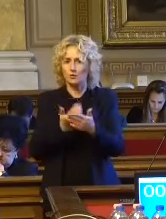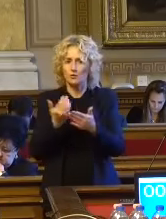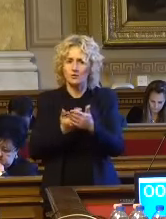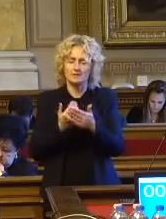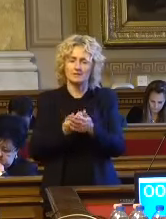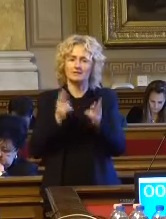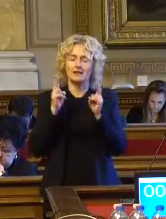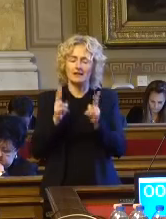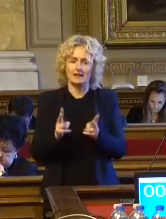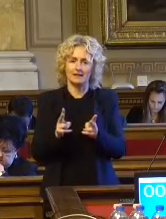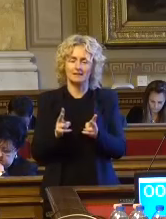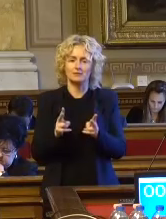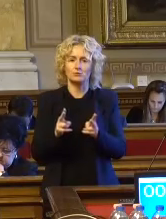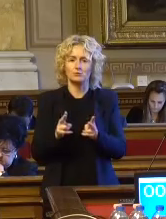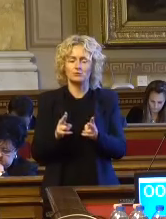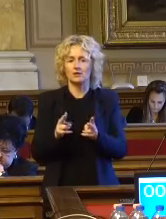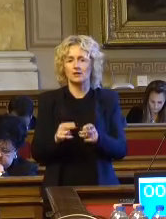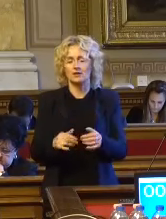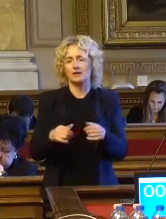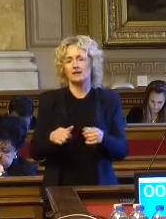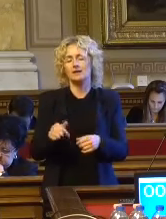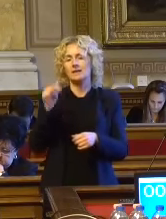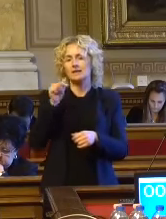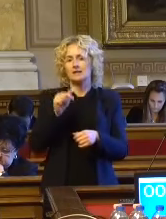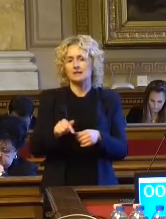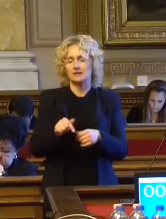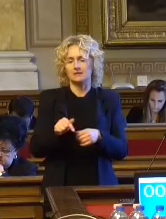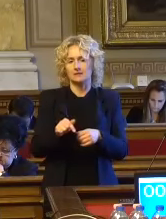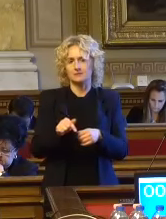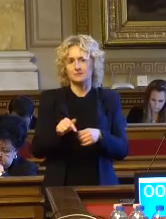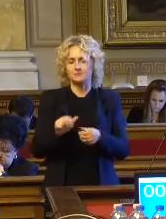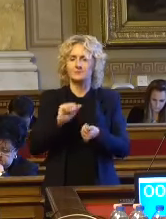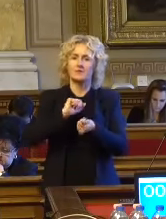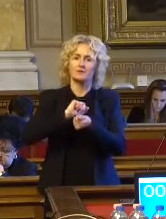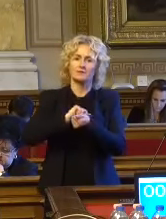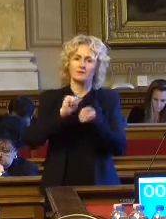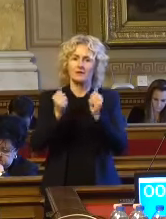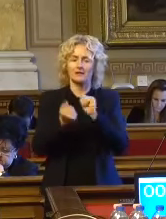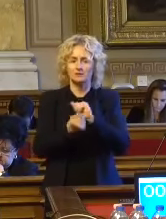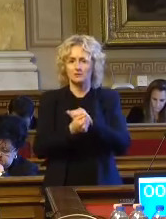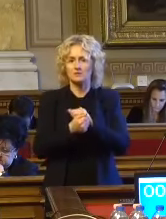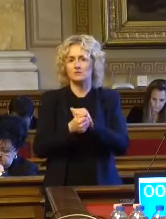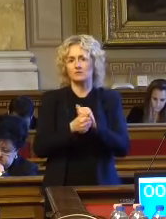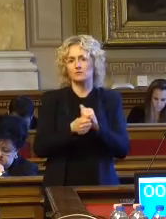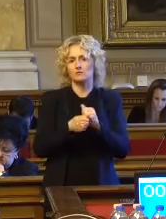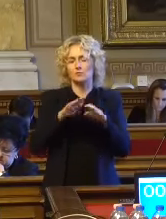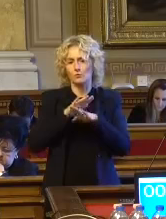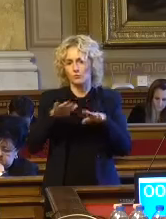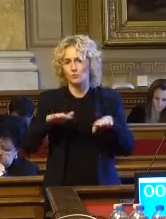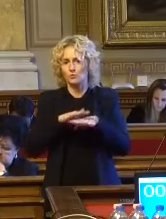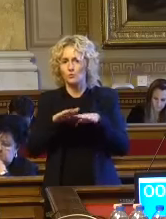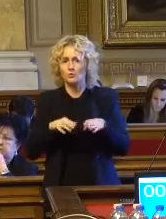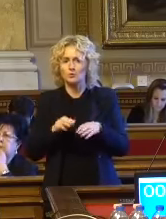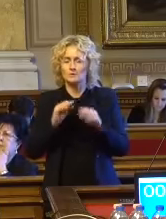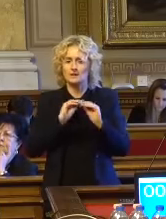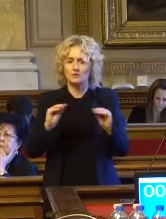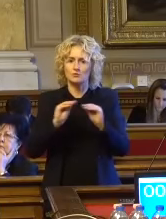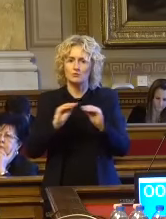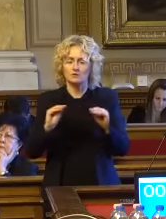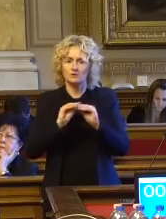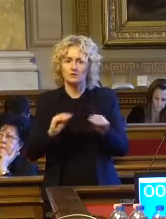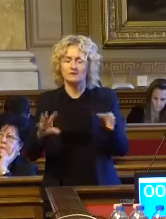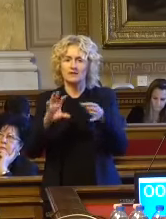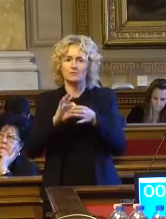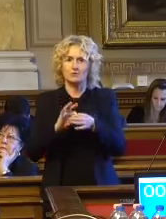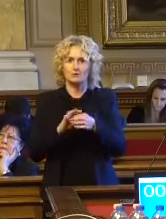is. Itt rendet tettünk ugye az úszásoktatások témakörében, és a számításaink szerint ugye